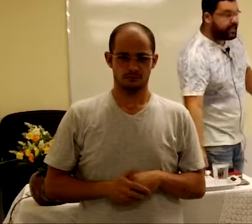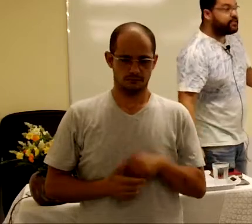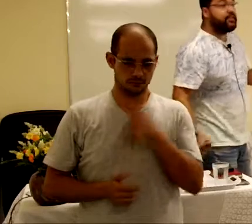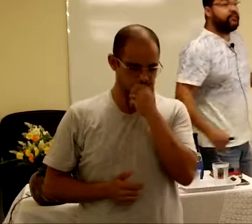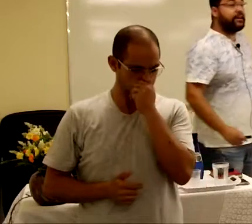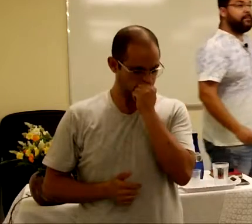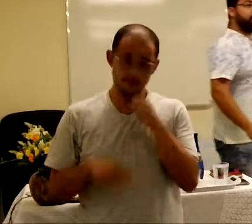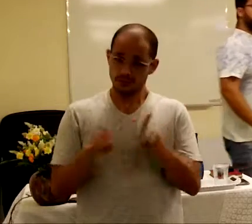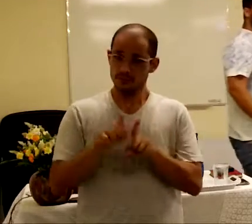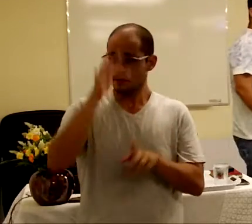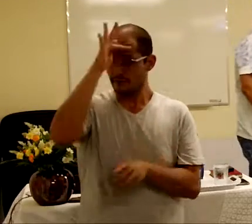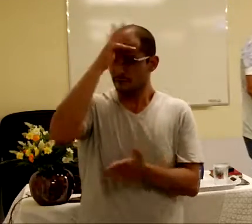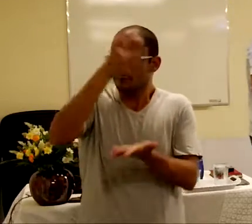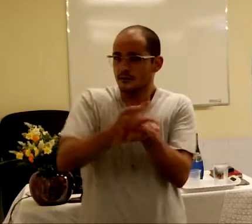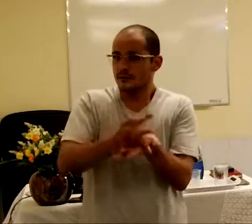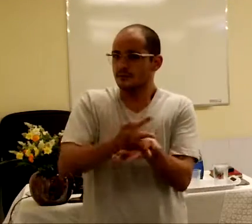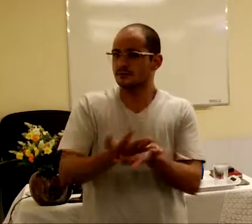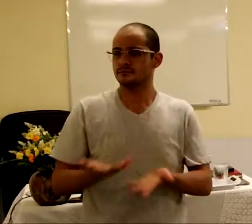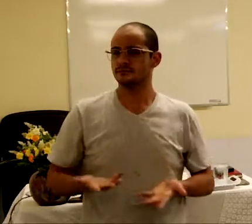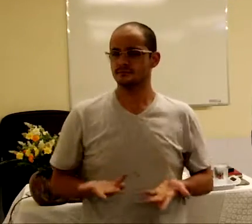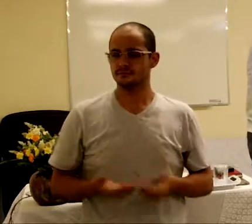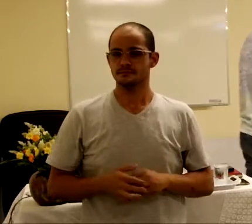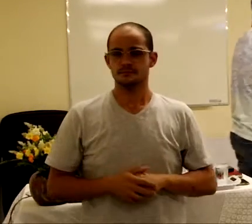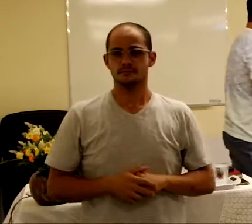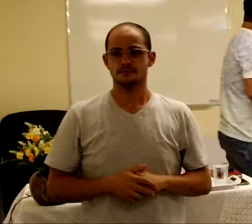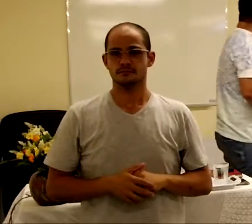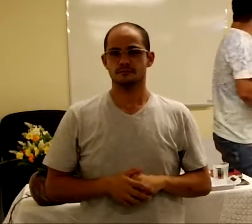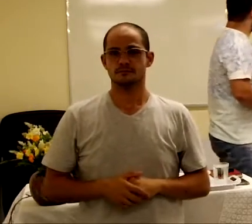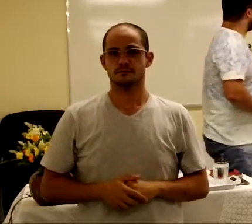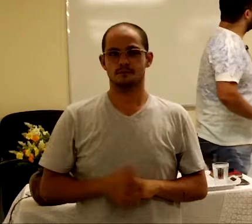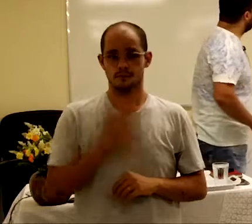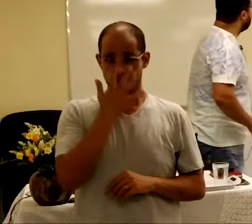Até a questão da fé também, né? A fé em Deus.